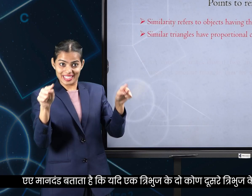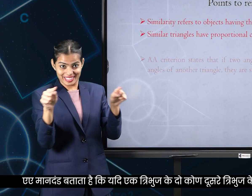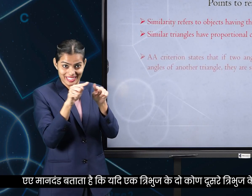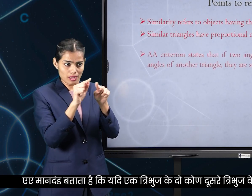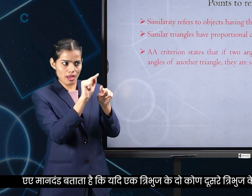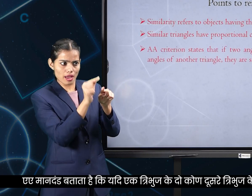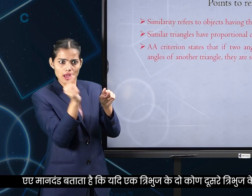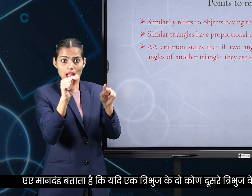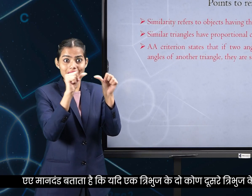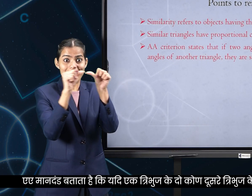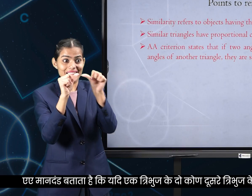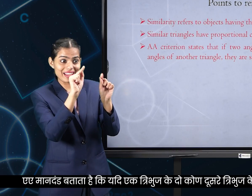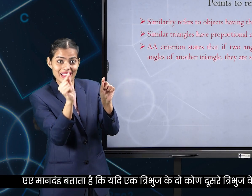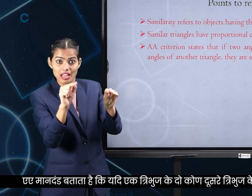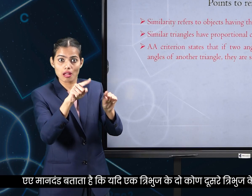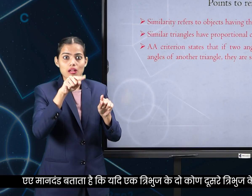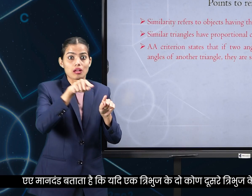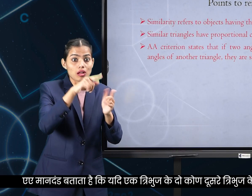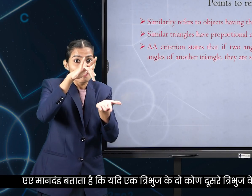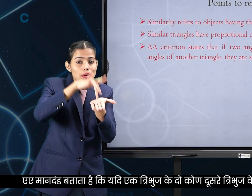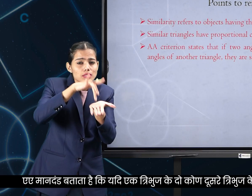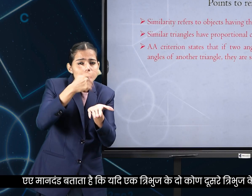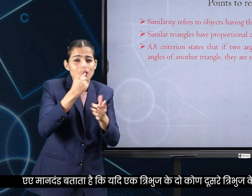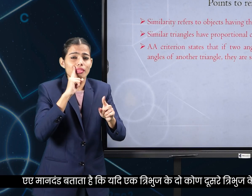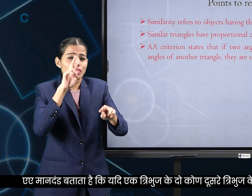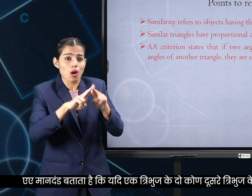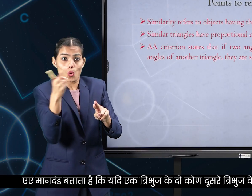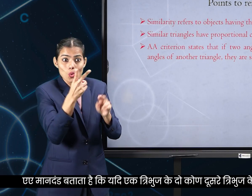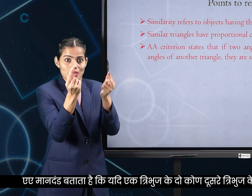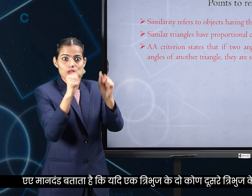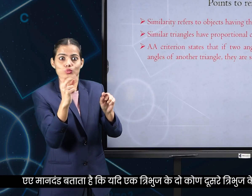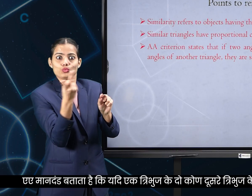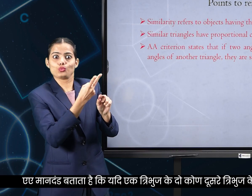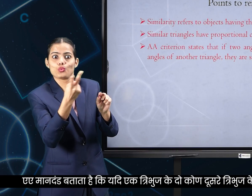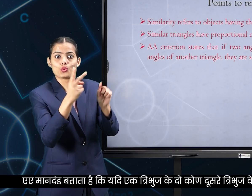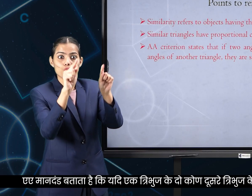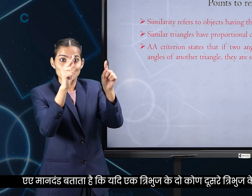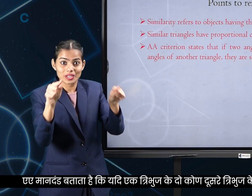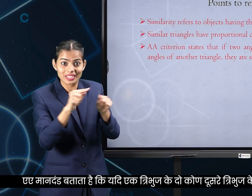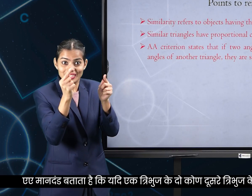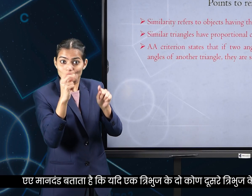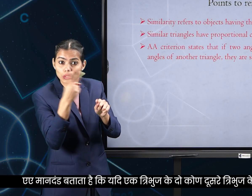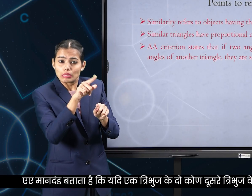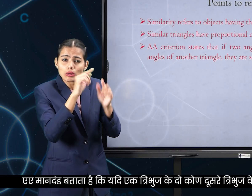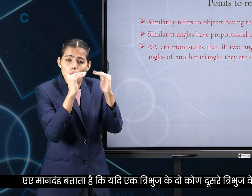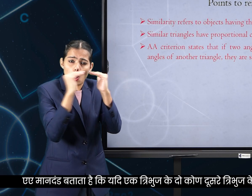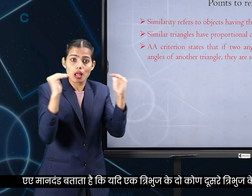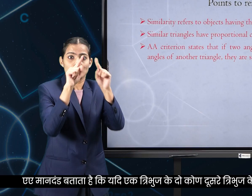ये मानदंड बताता है कि यदि एक त्रिभुज के दो कोण दूसरे त्रिभुज के दो कोणों